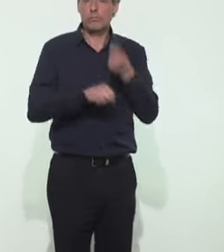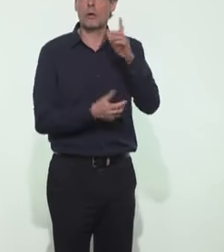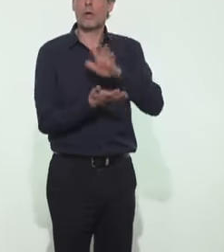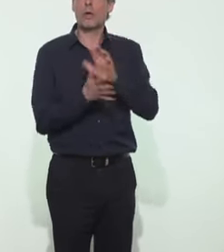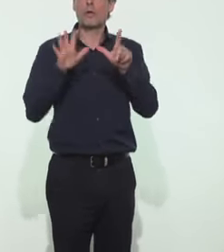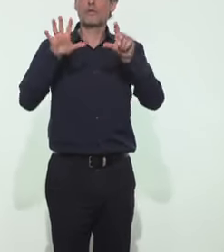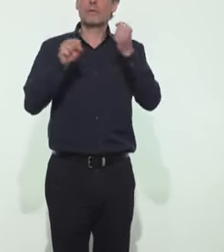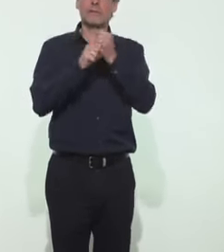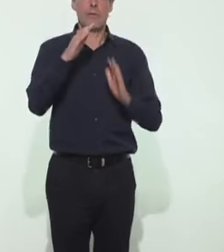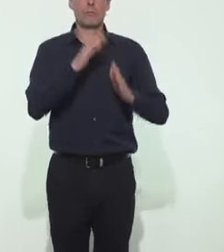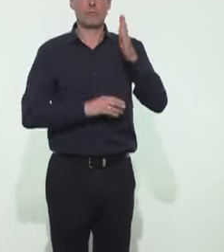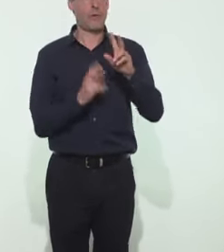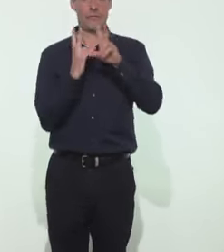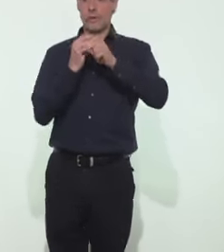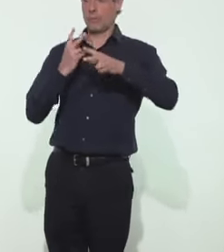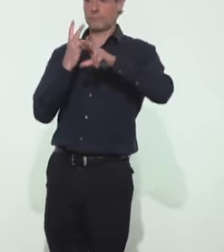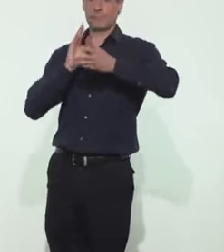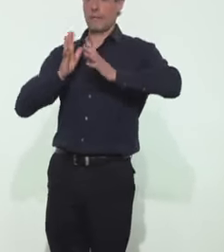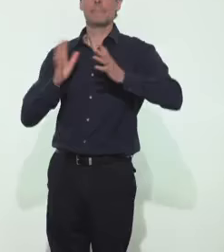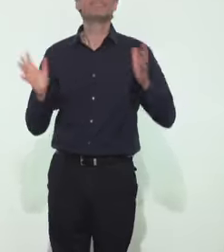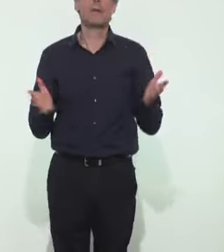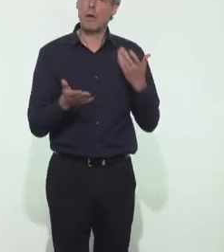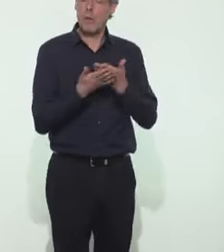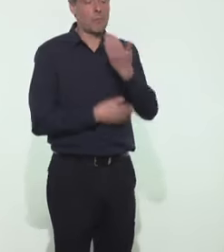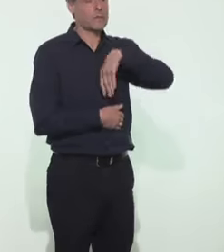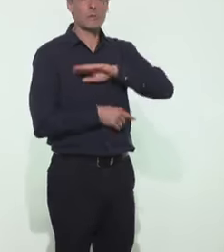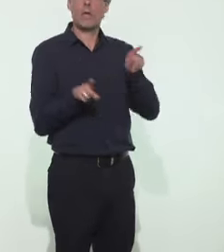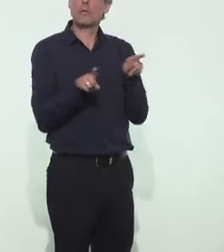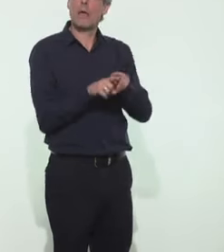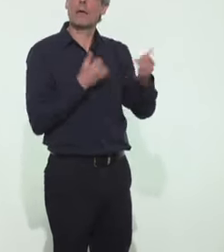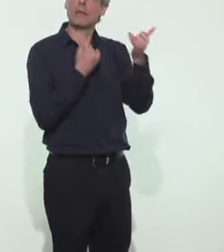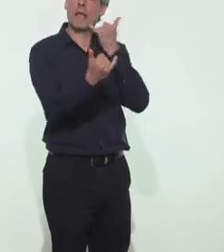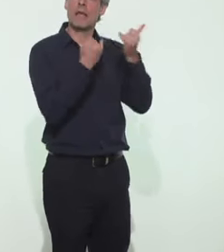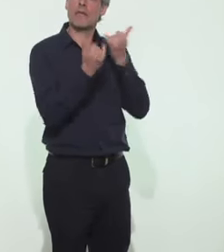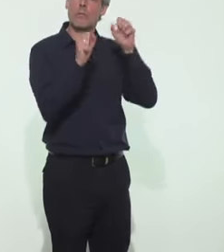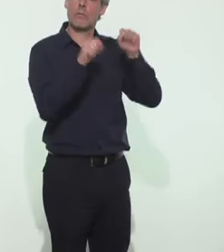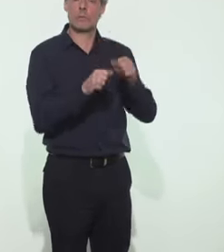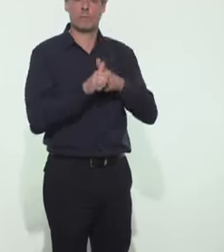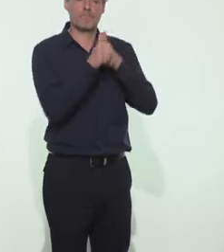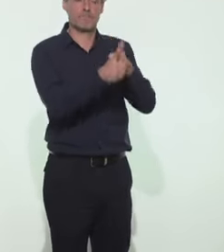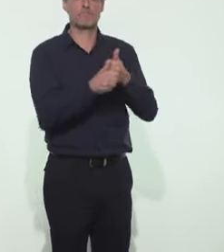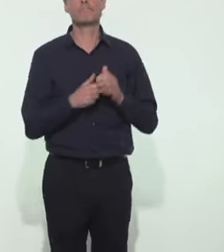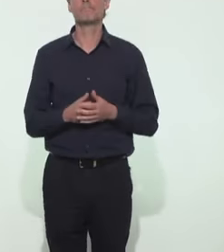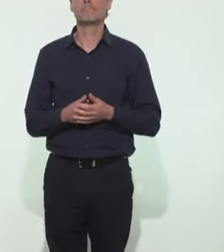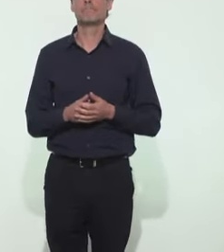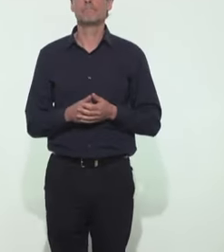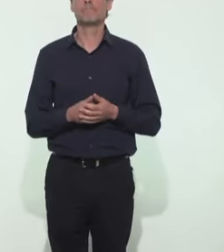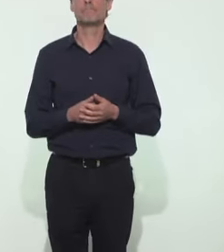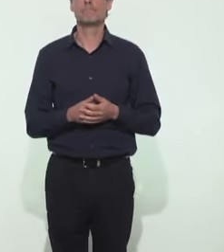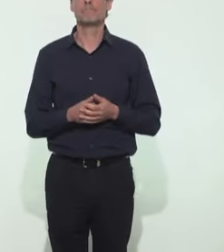sans moyens vidéos seront prises en charge comme les autres téléconsultation dans le cadre de cette épidémie